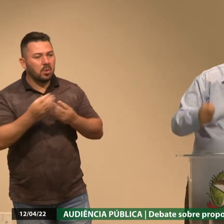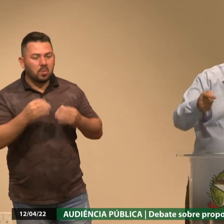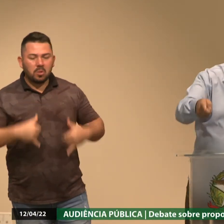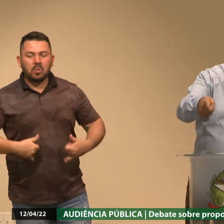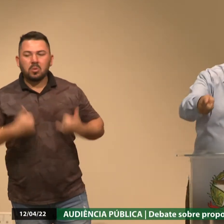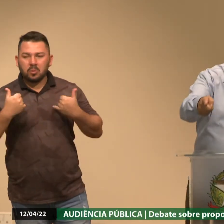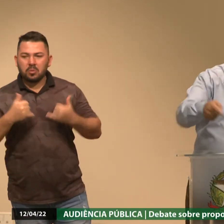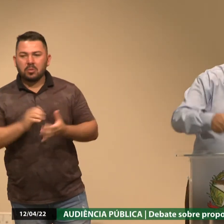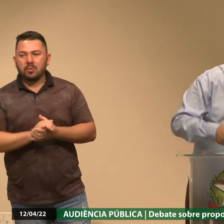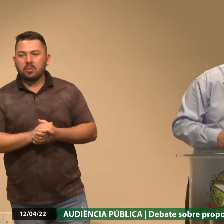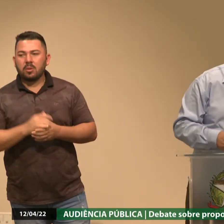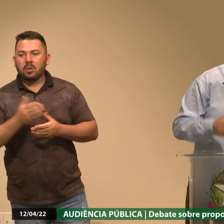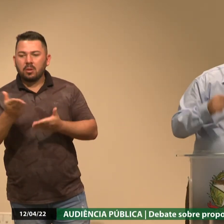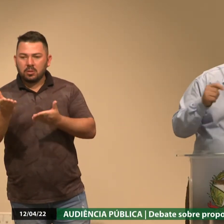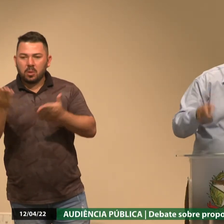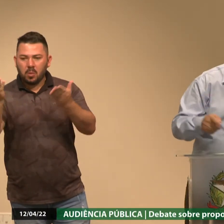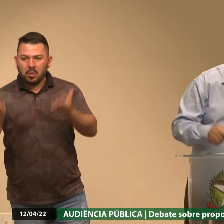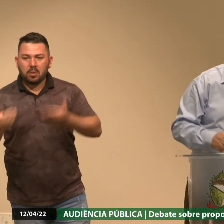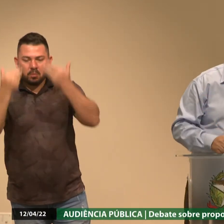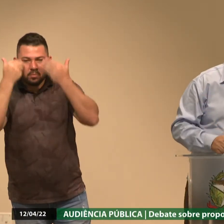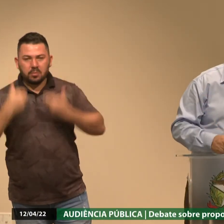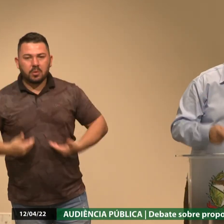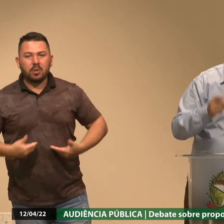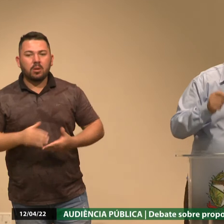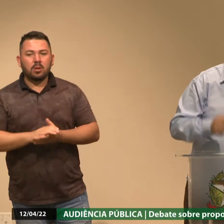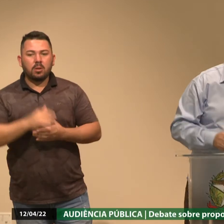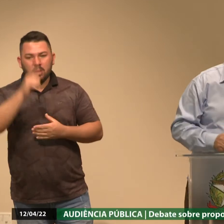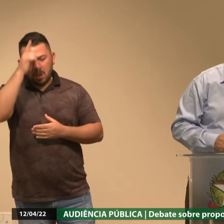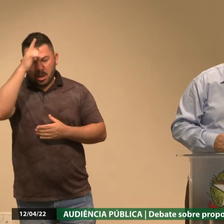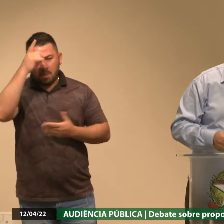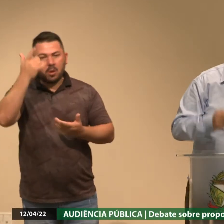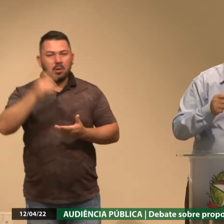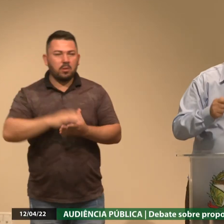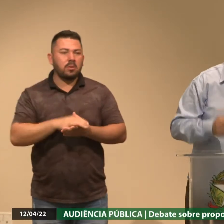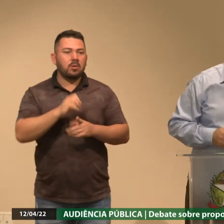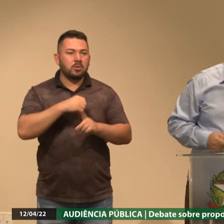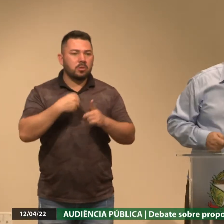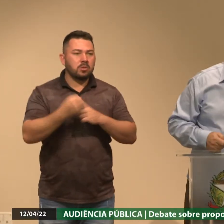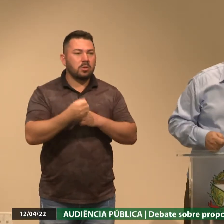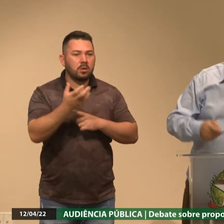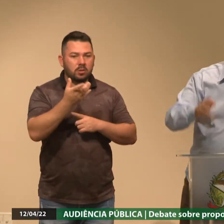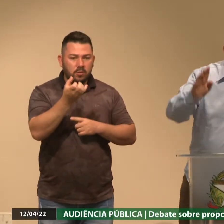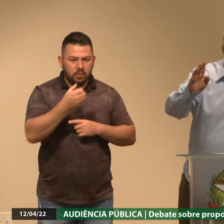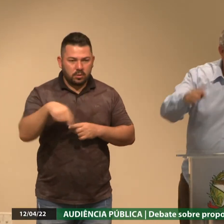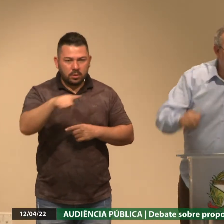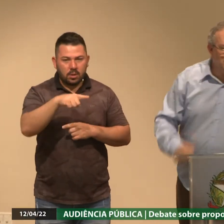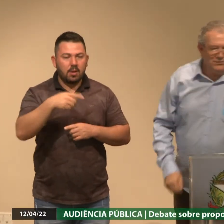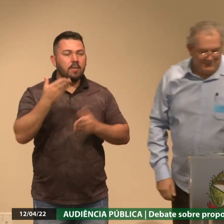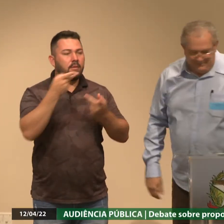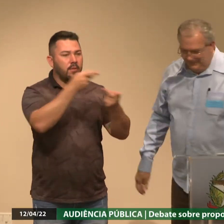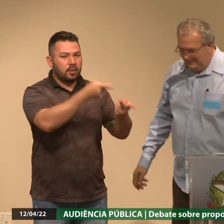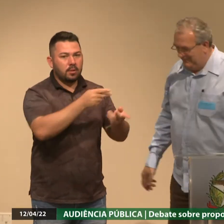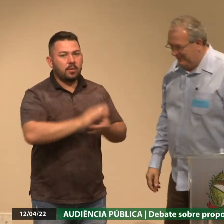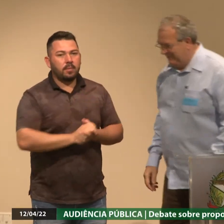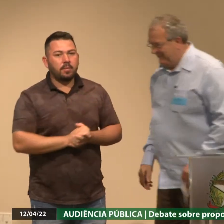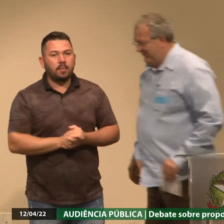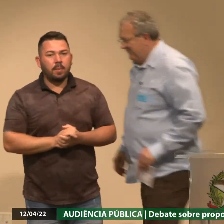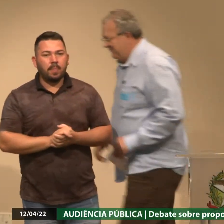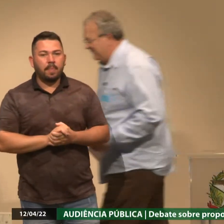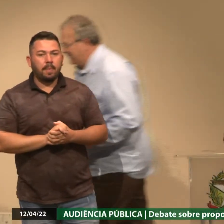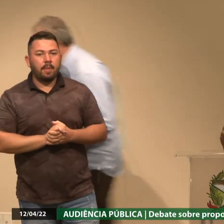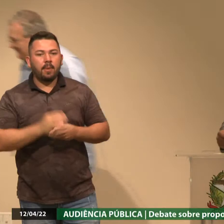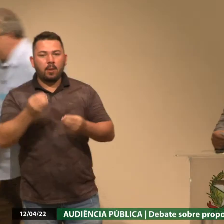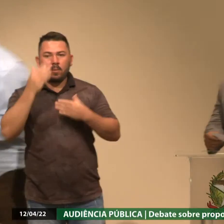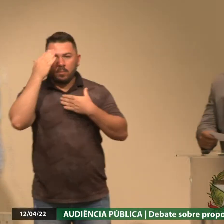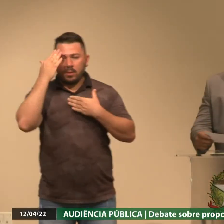muito orgulho aliás estão aqui uniformizados com uniforme das sociedades Se quiserem por favor venha nos visitar um abraço a todos